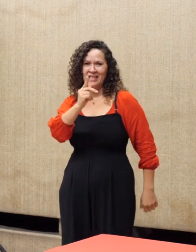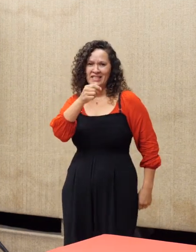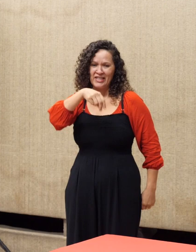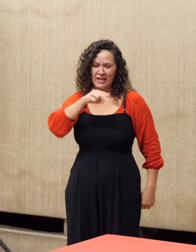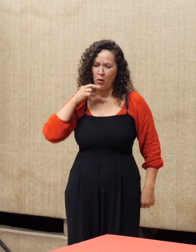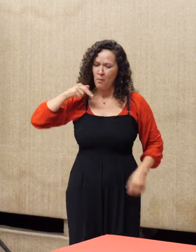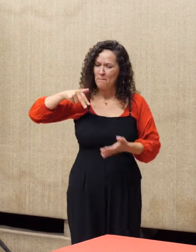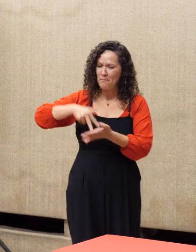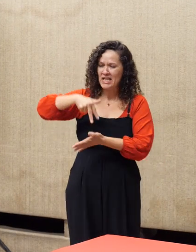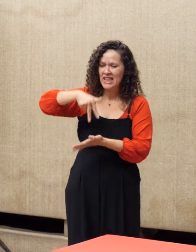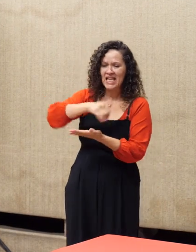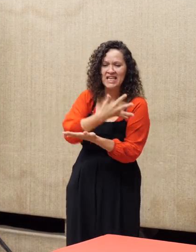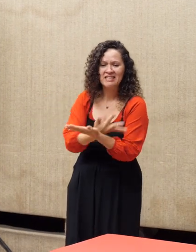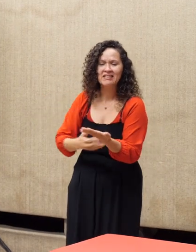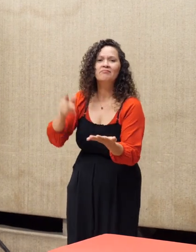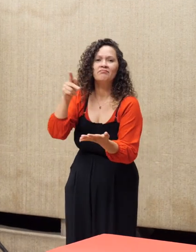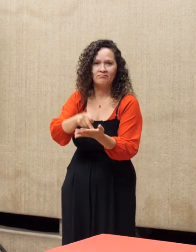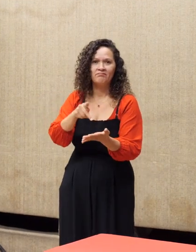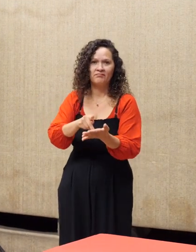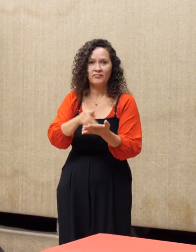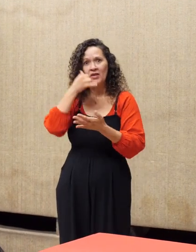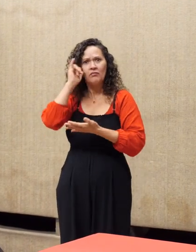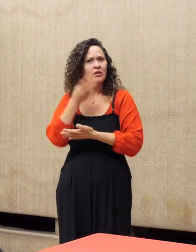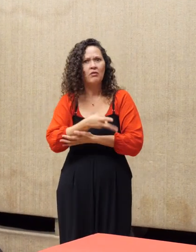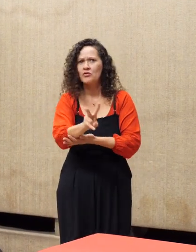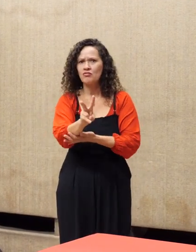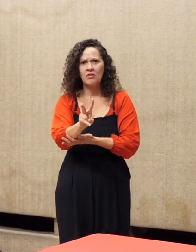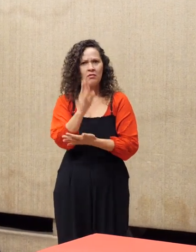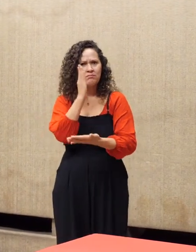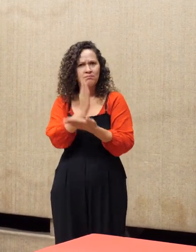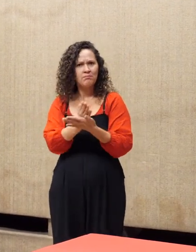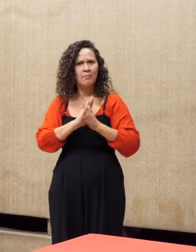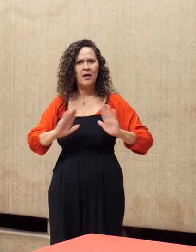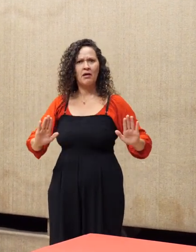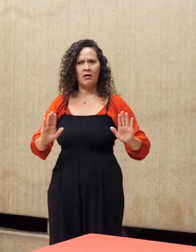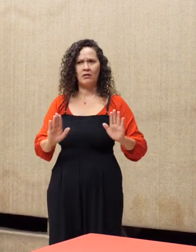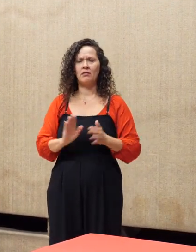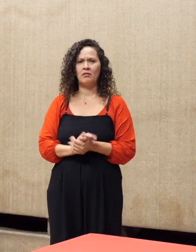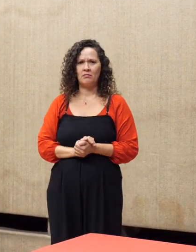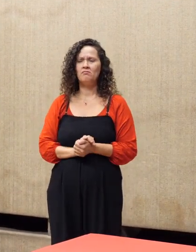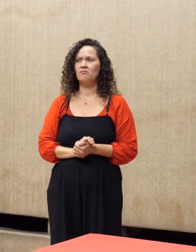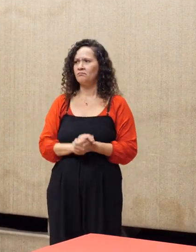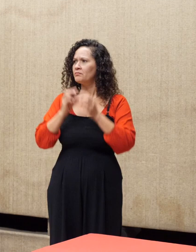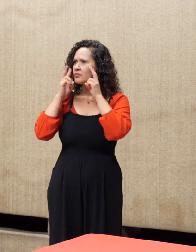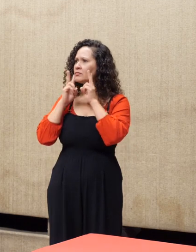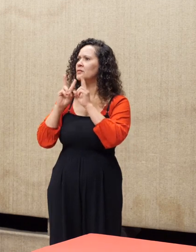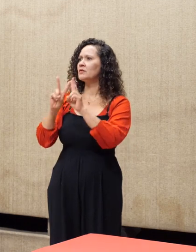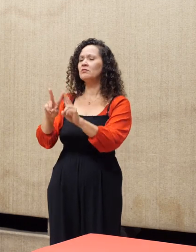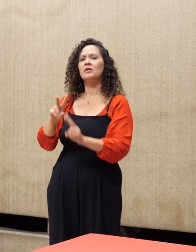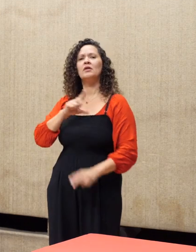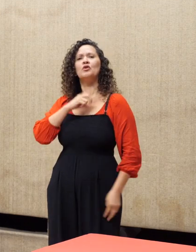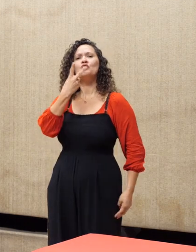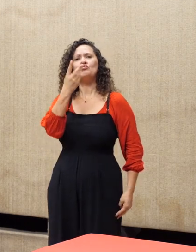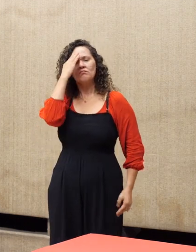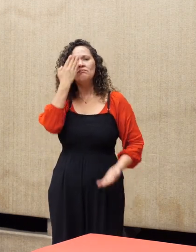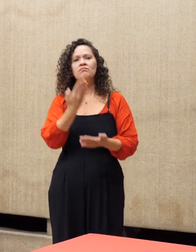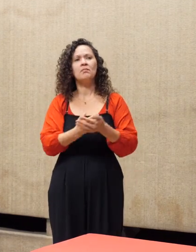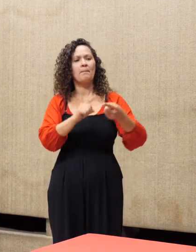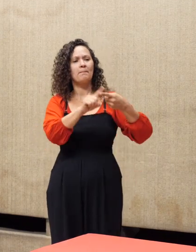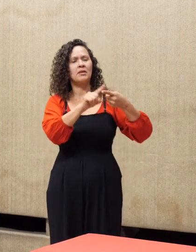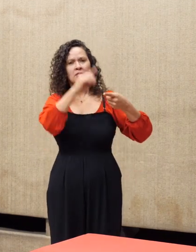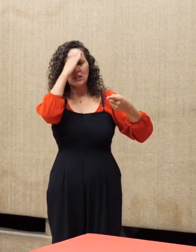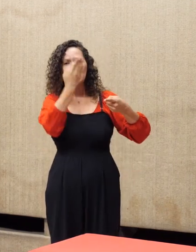pisei em sangue, literalmente, para que a chacina não continuasse. E vendo isso, eu tenho duas certezas. A